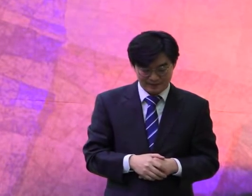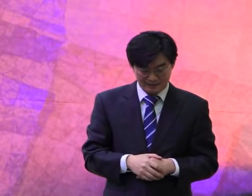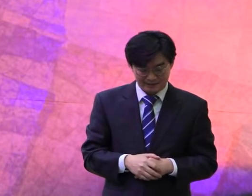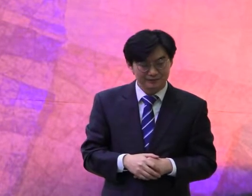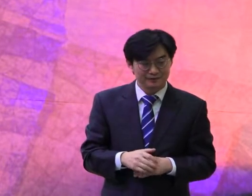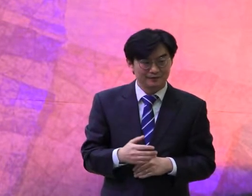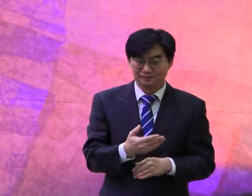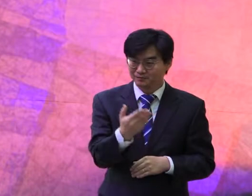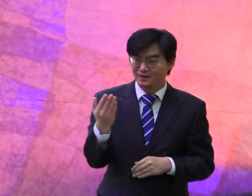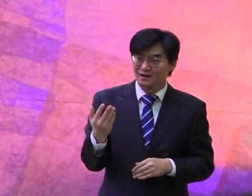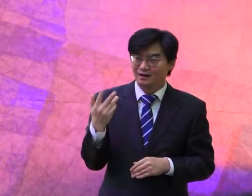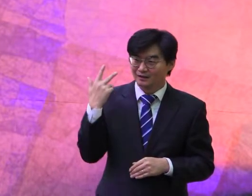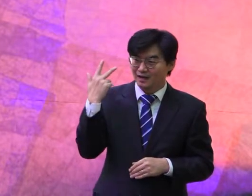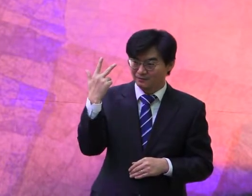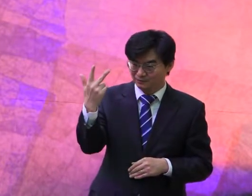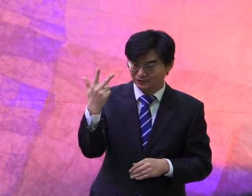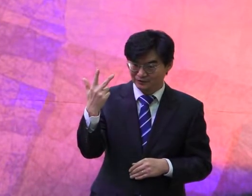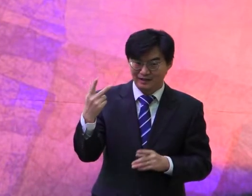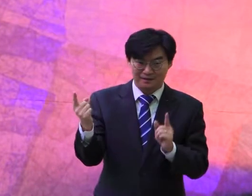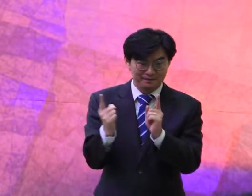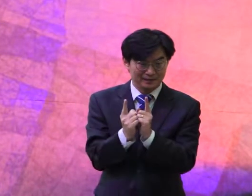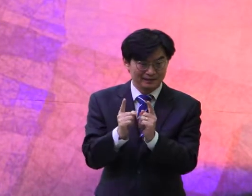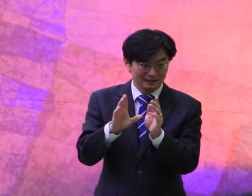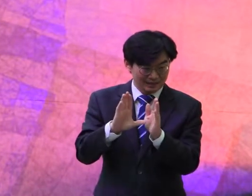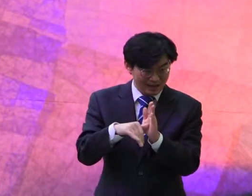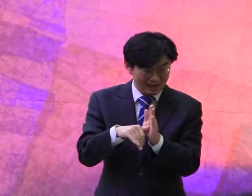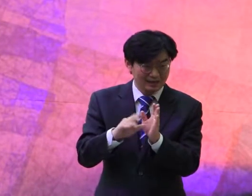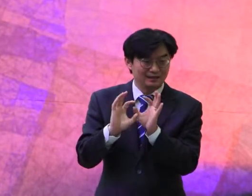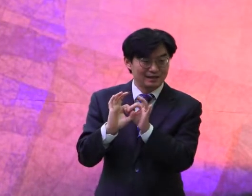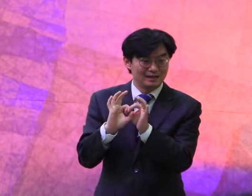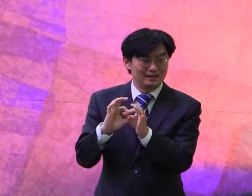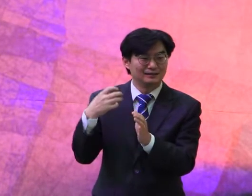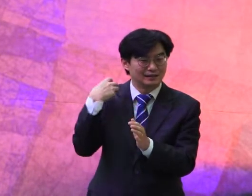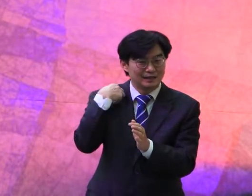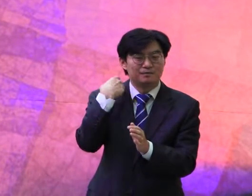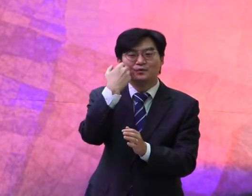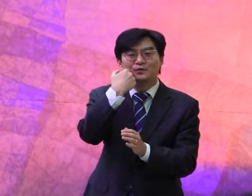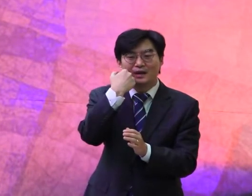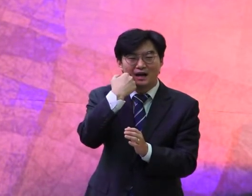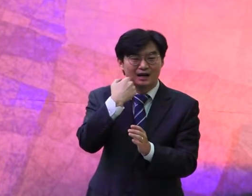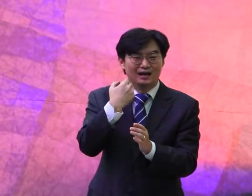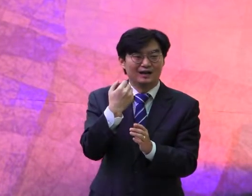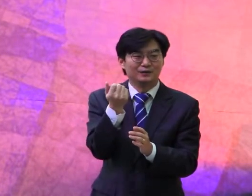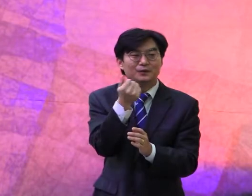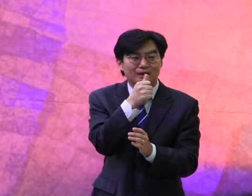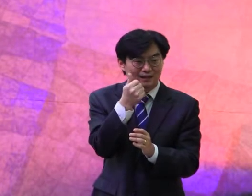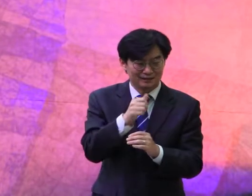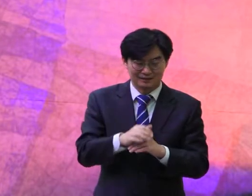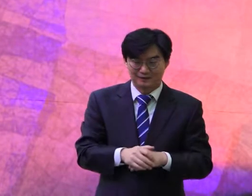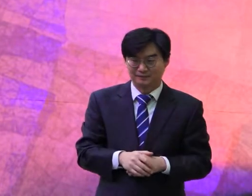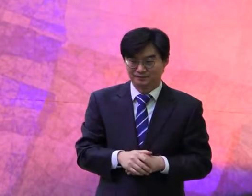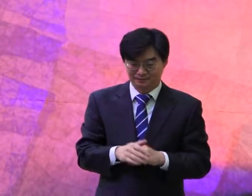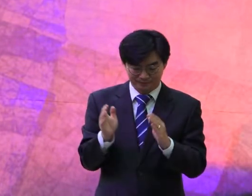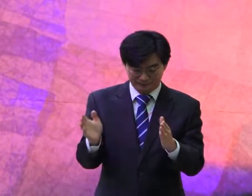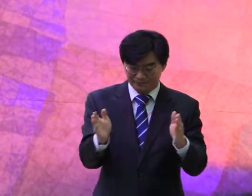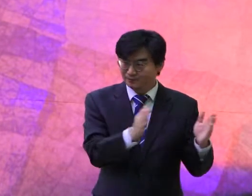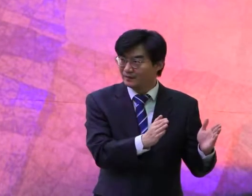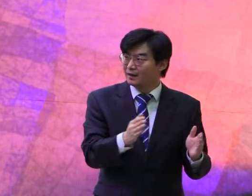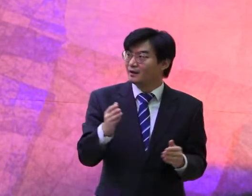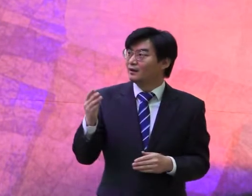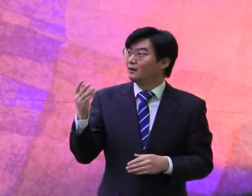다음 주일에 오시기를 바랍니다. 그리고 다음 주일 은혜 예배 후에는 우리 다음 세대 각 부서의 교사들이